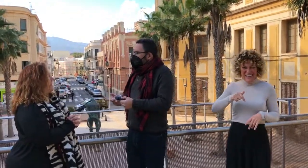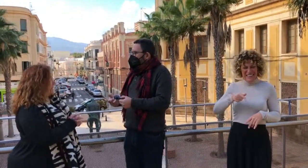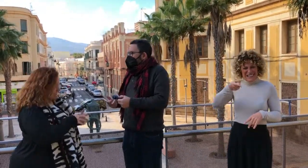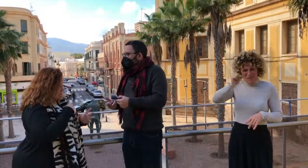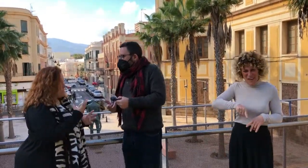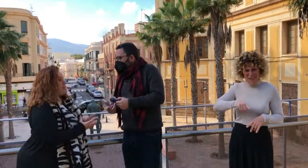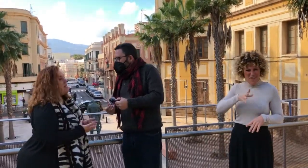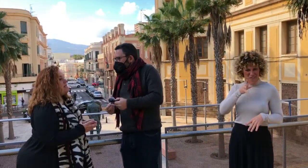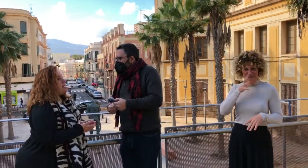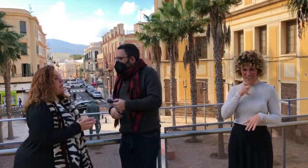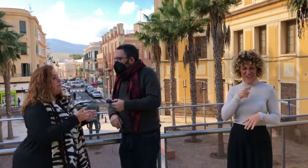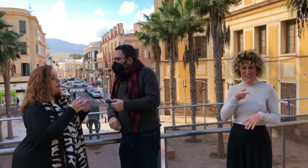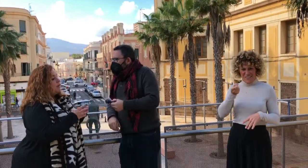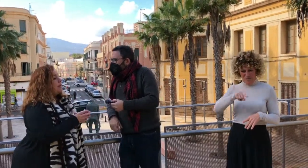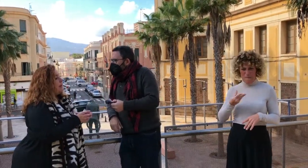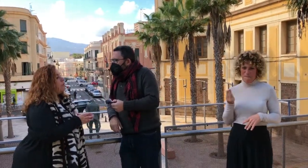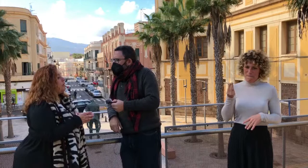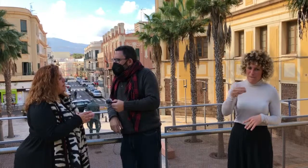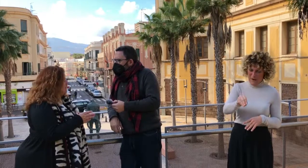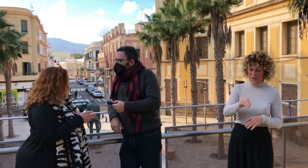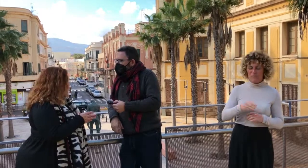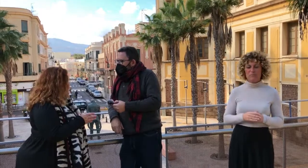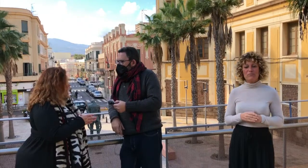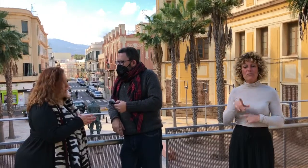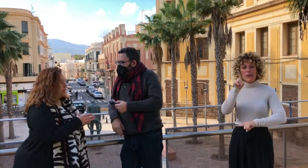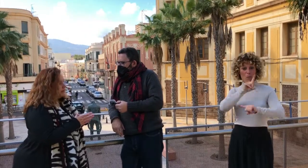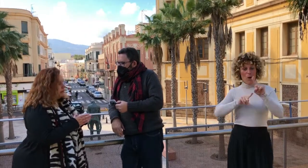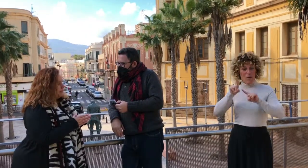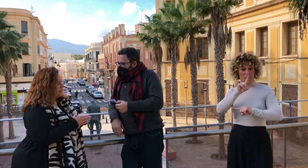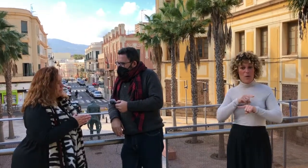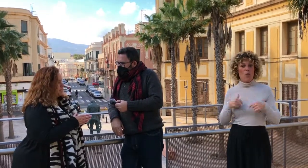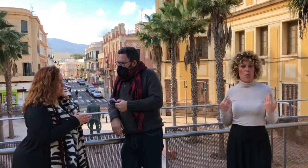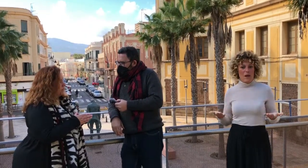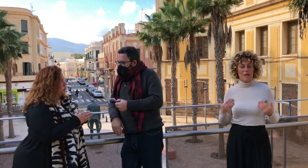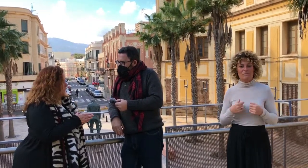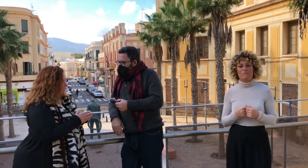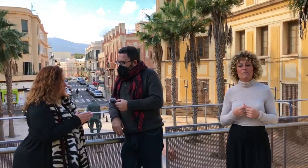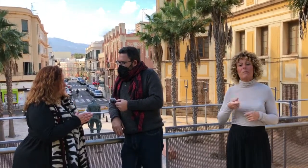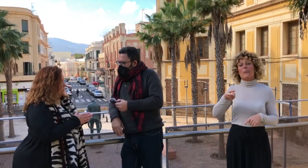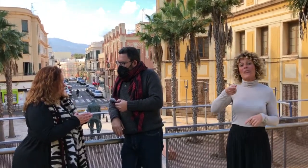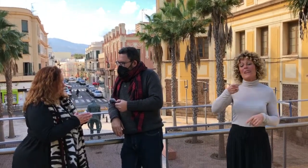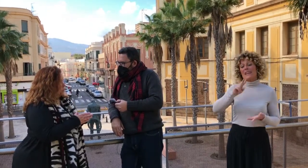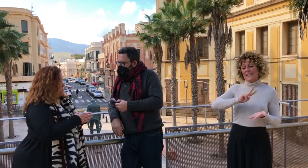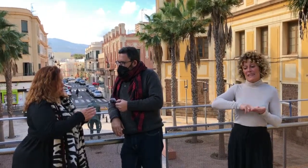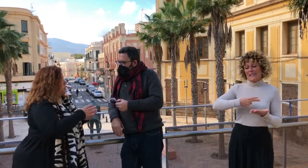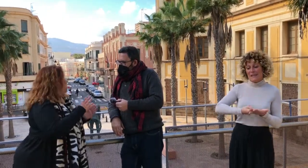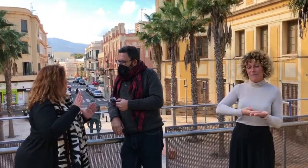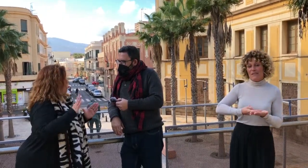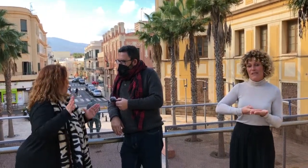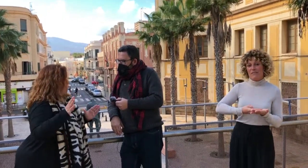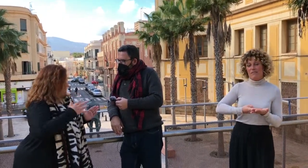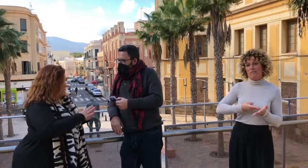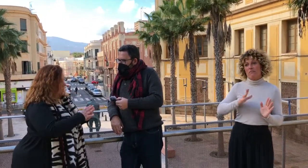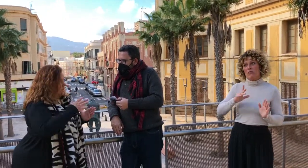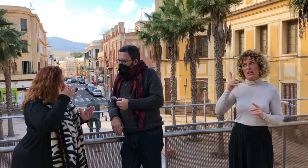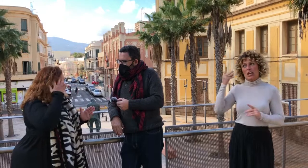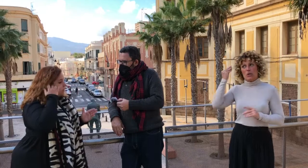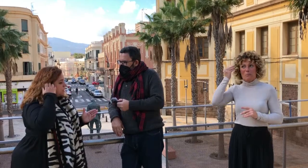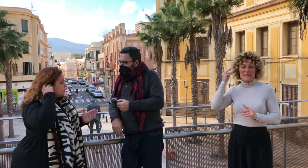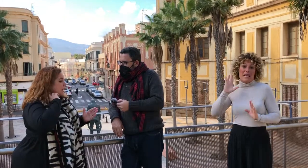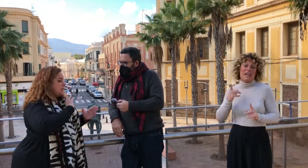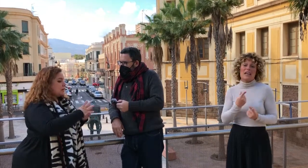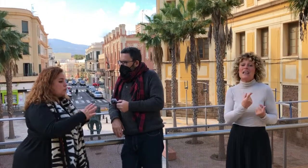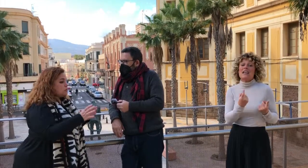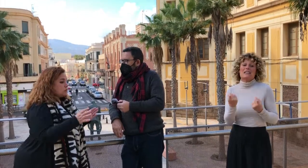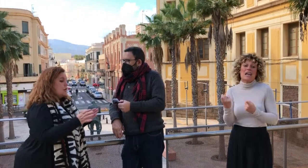precariedad añadida. El problema es que como además las intérpretes se contratan cuando ellos creen más o menos necesario